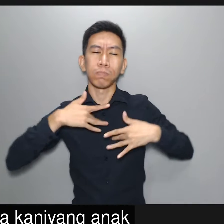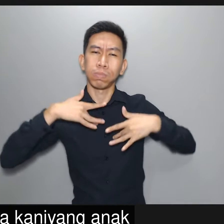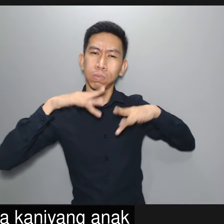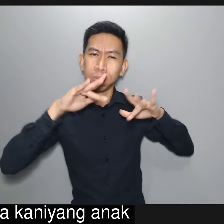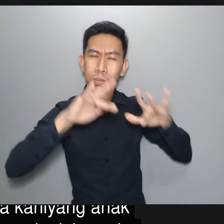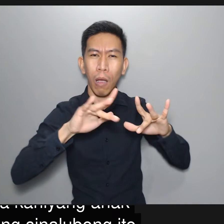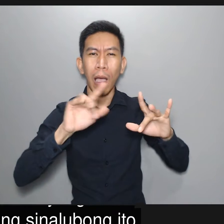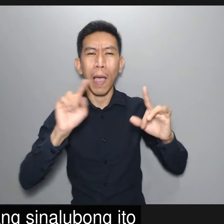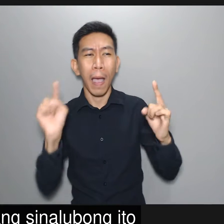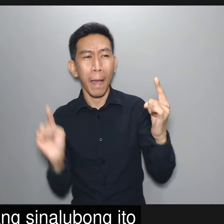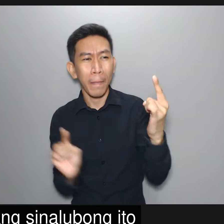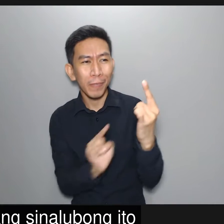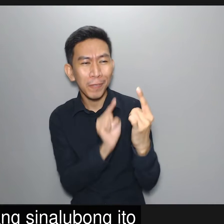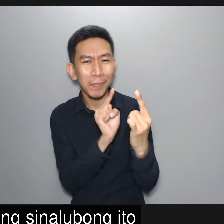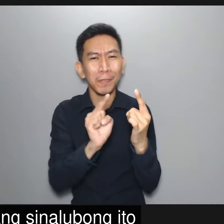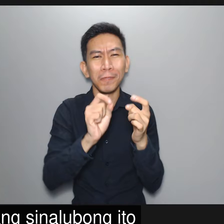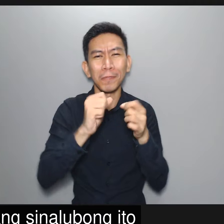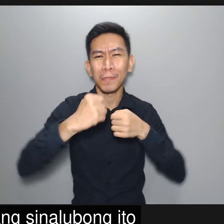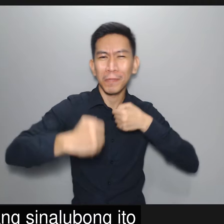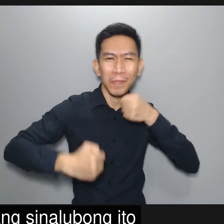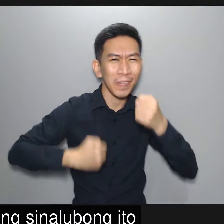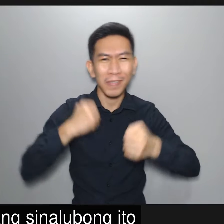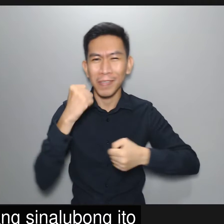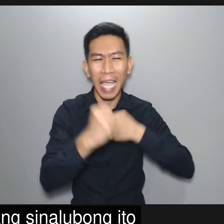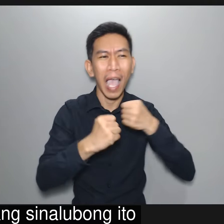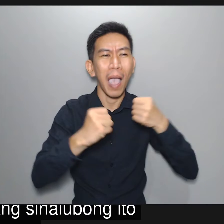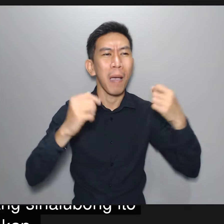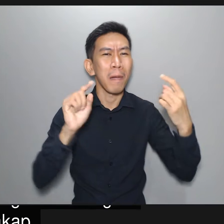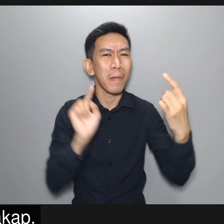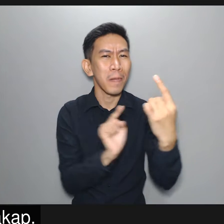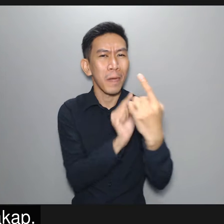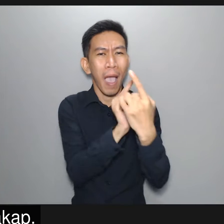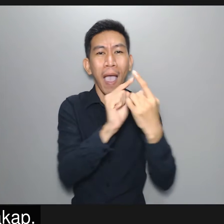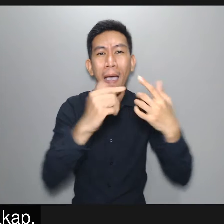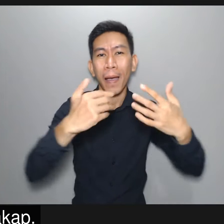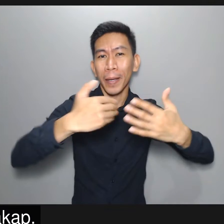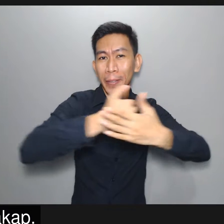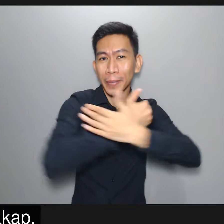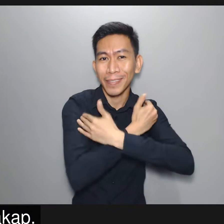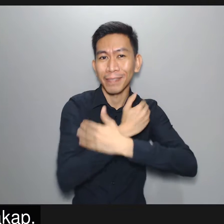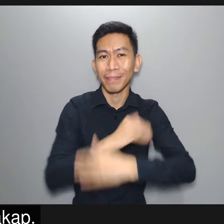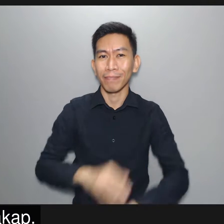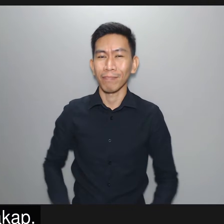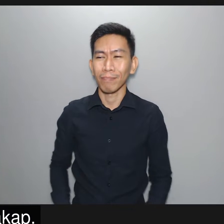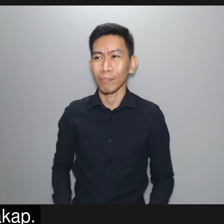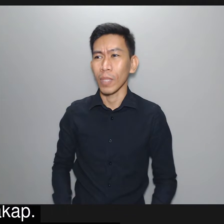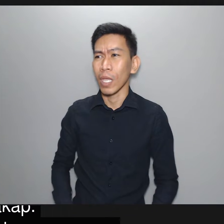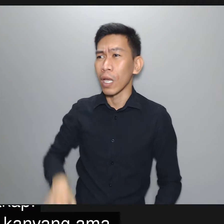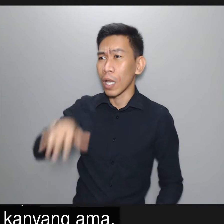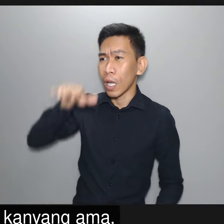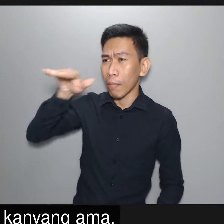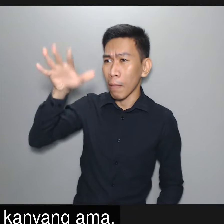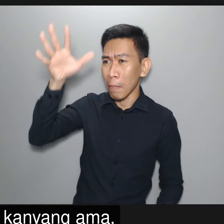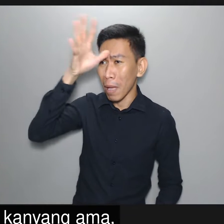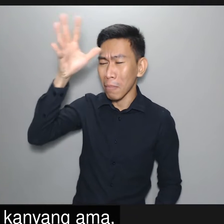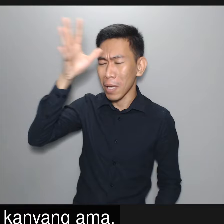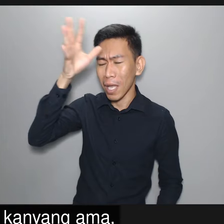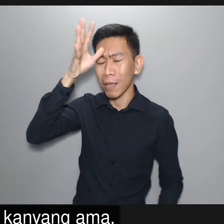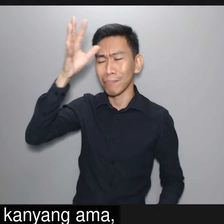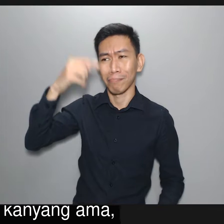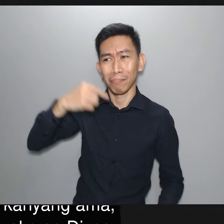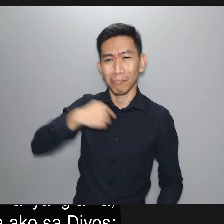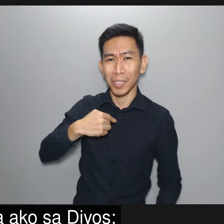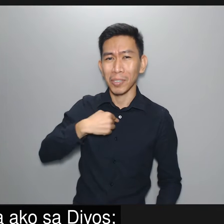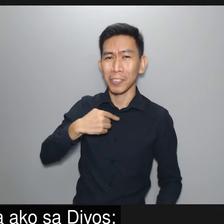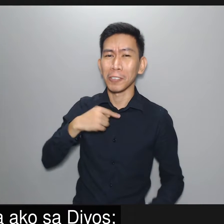at niyakap. Sabi ng anak sa kanyang ama, "Ama, nagkasala ako sa Diyos, nagkasala ako